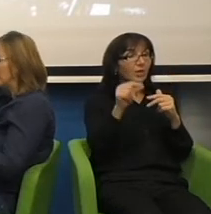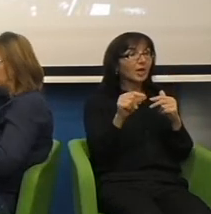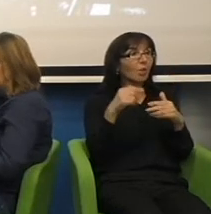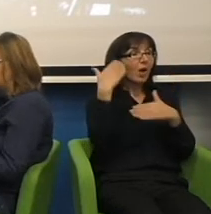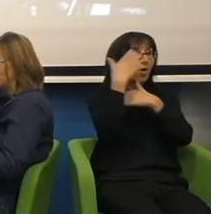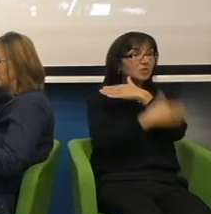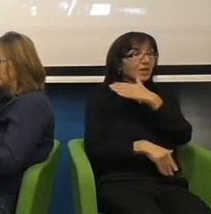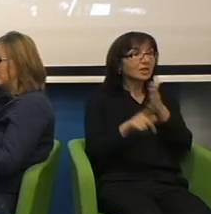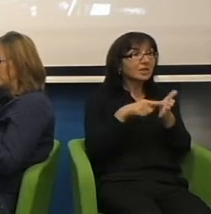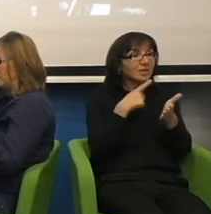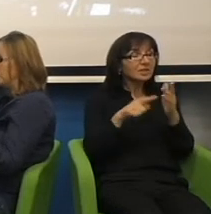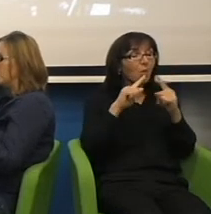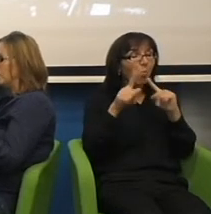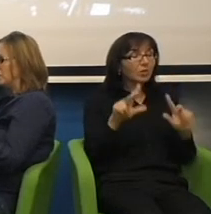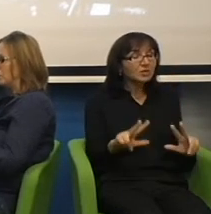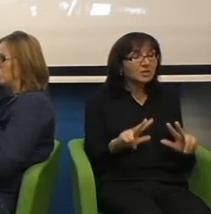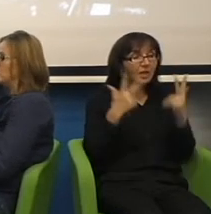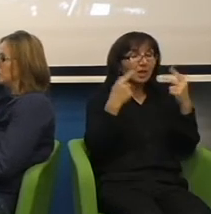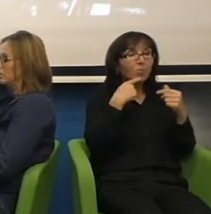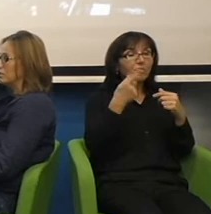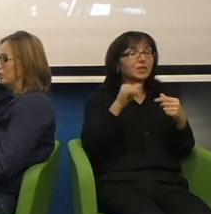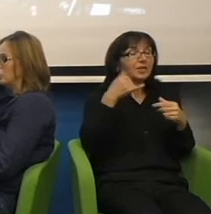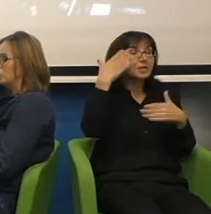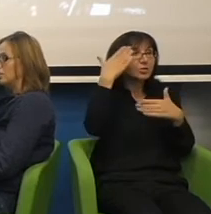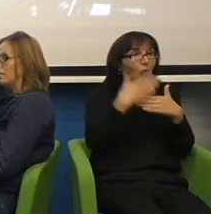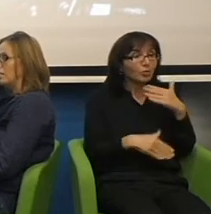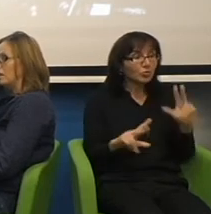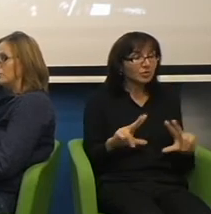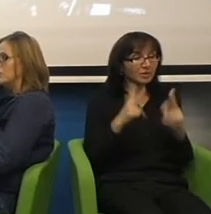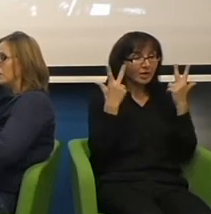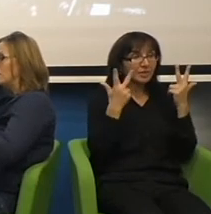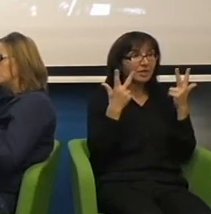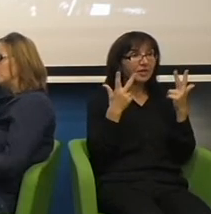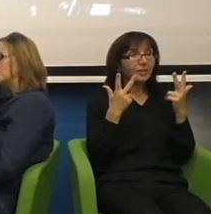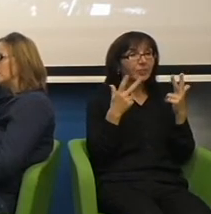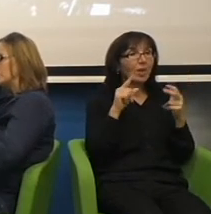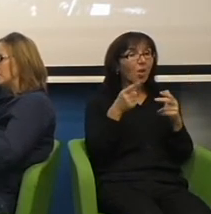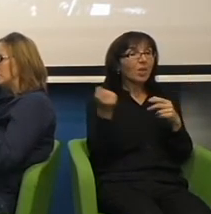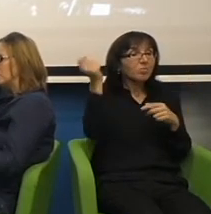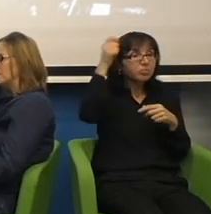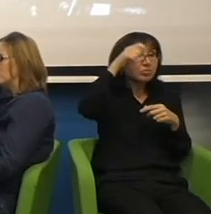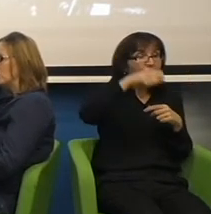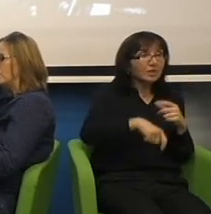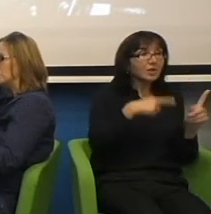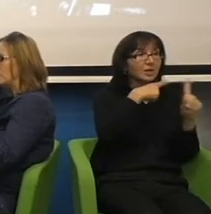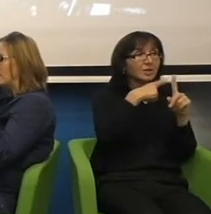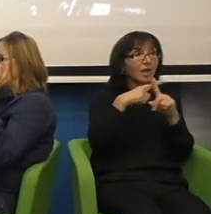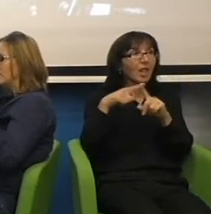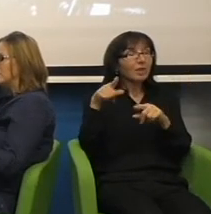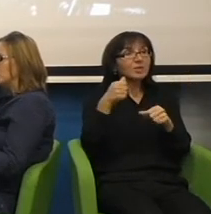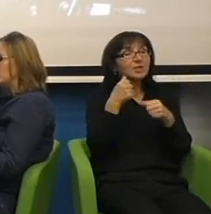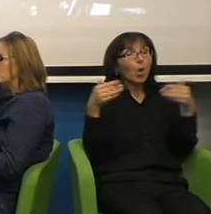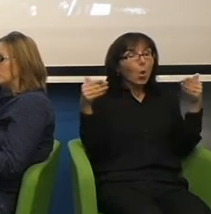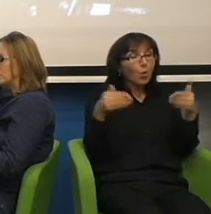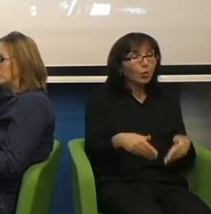nim rozmawiała po strajkach, powiedziała mu, jak się zakończyły strajki, tak? Więc ona przyjeżdża na cmentarz, jest tam grób męża,